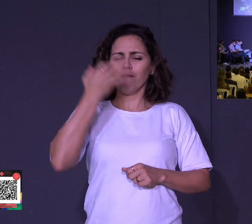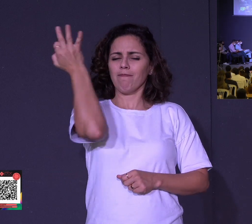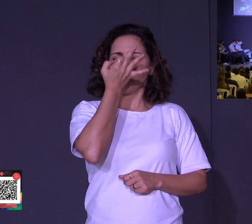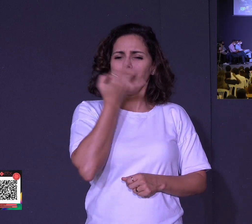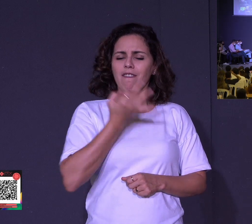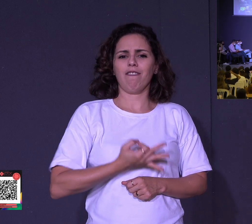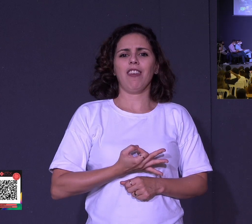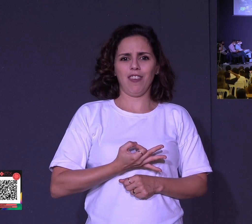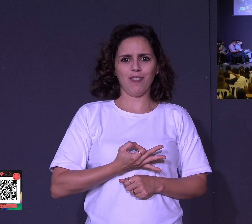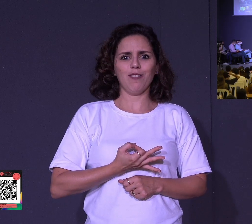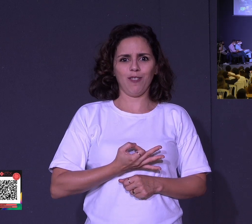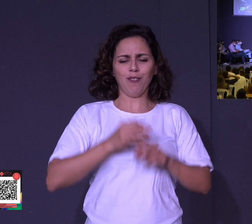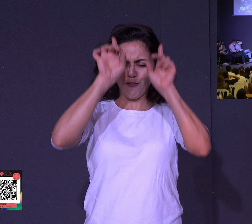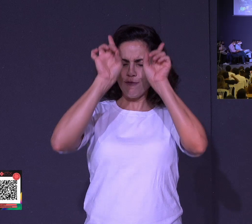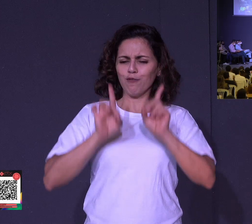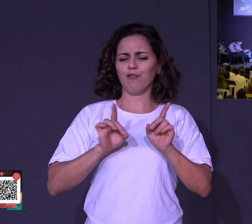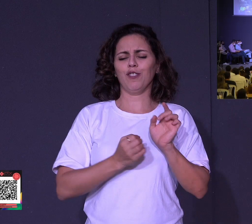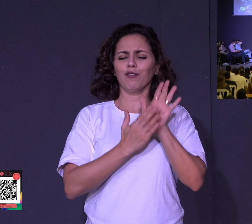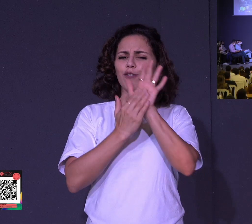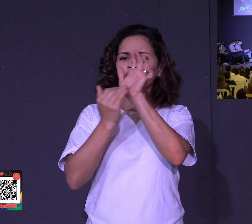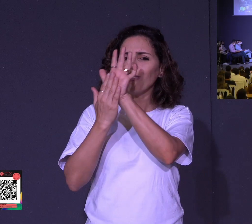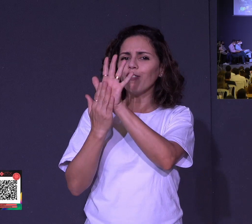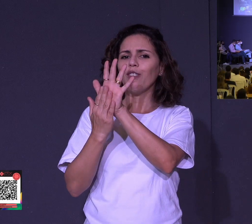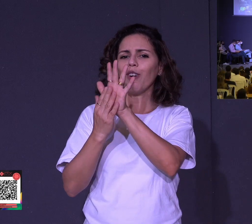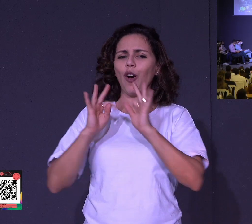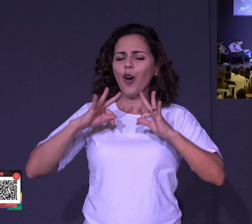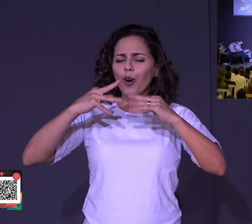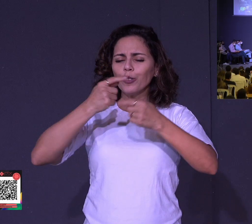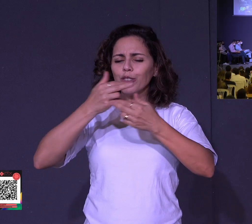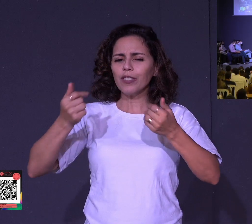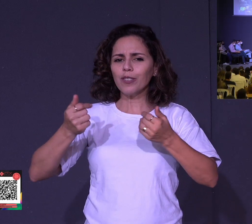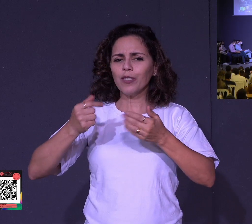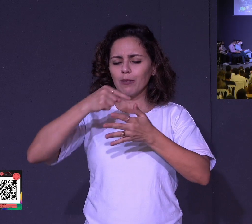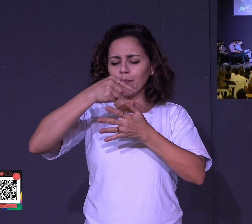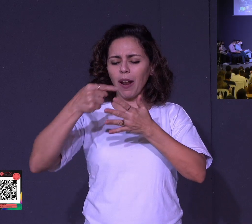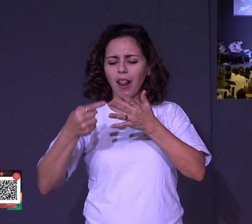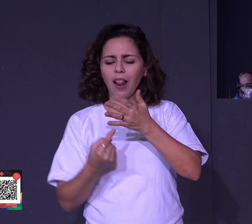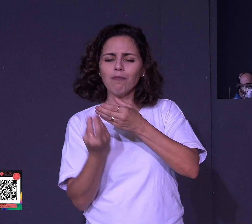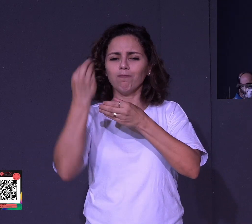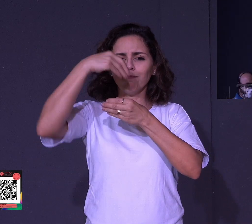ou digno de louvor, é isso que precisa estar na nossa mente.